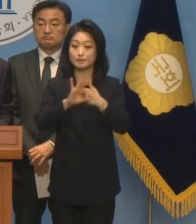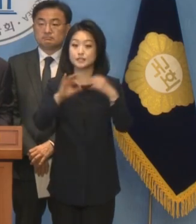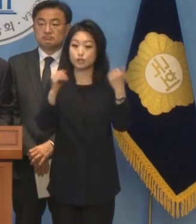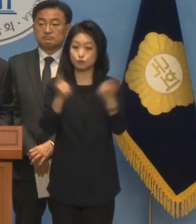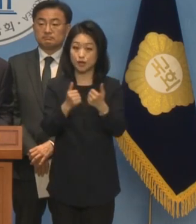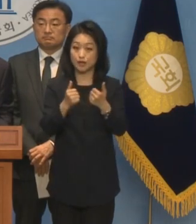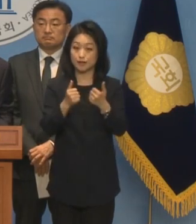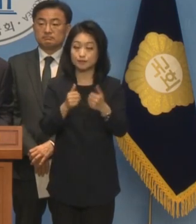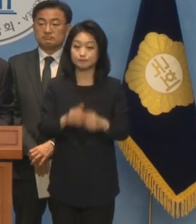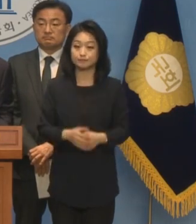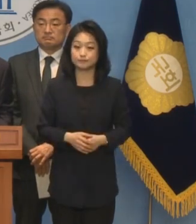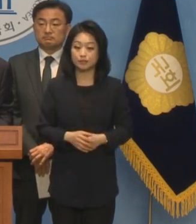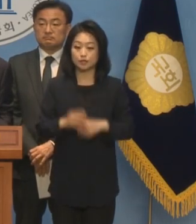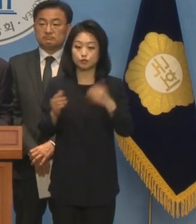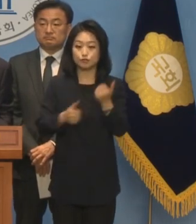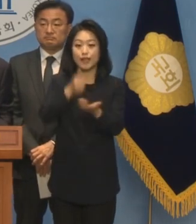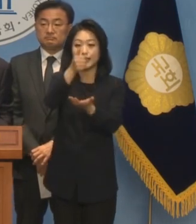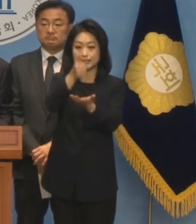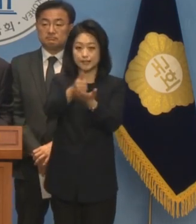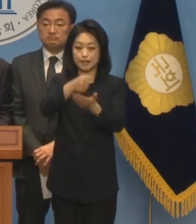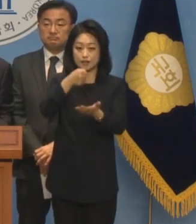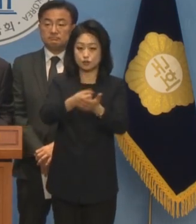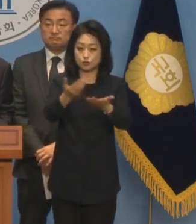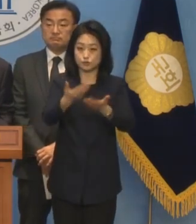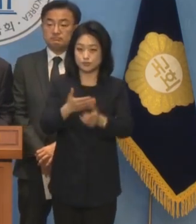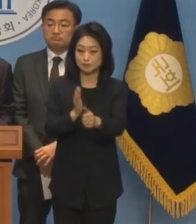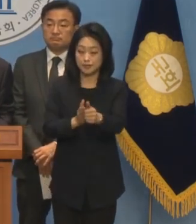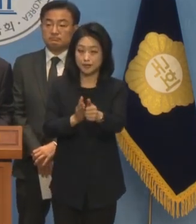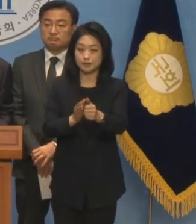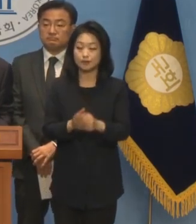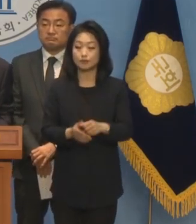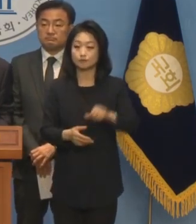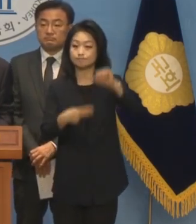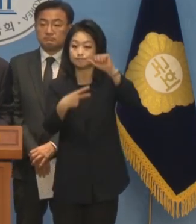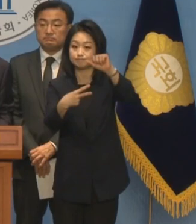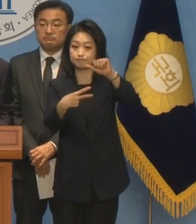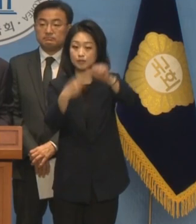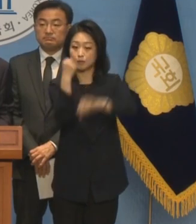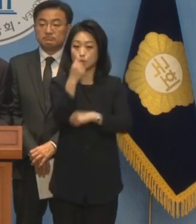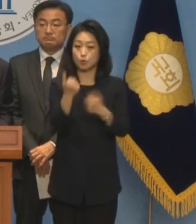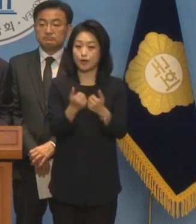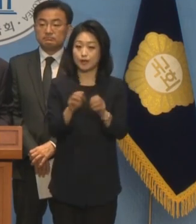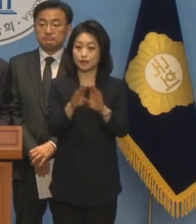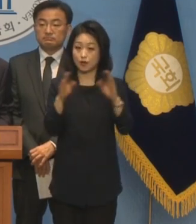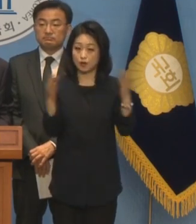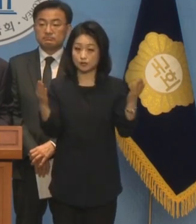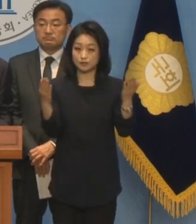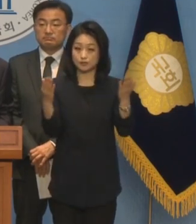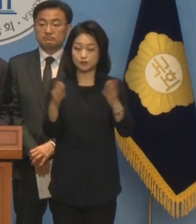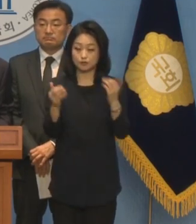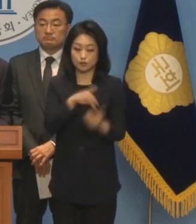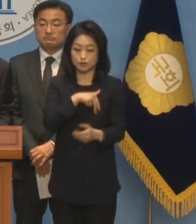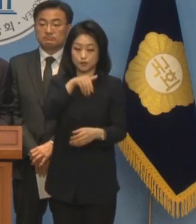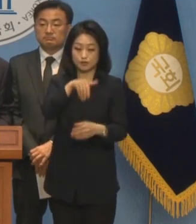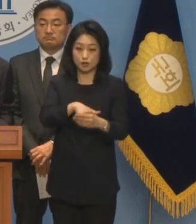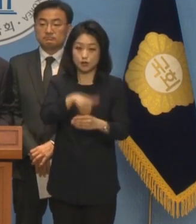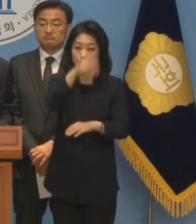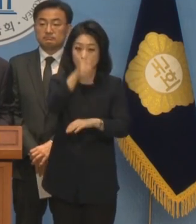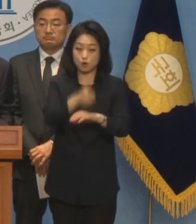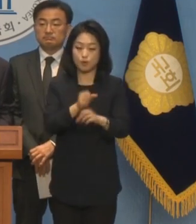국회의장의 시간입니다 2일 보내 일을 열어 총선 민심에 답하십시오